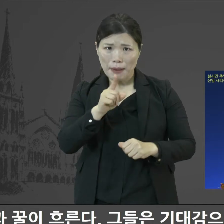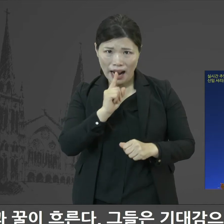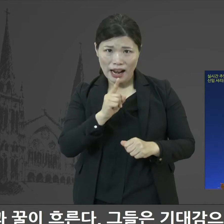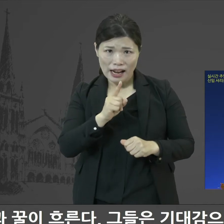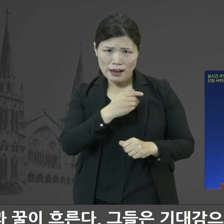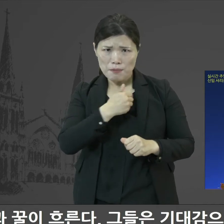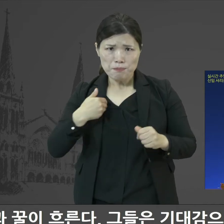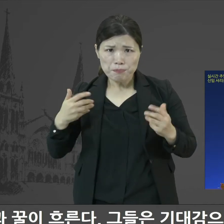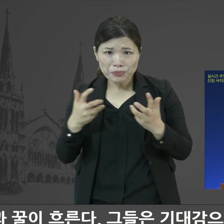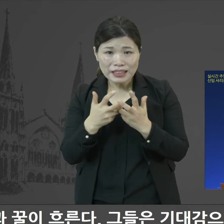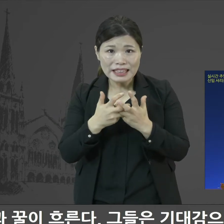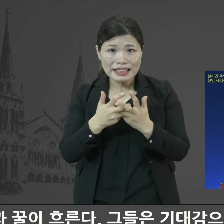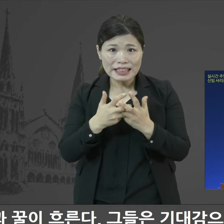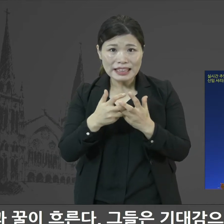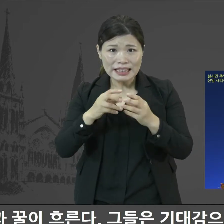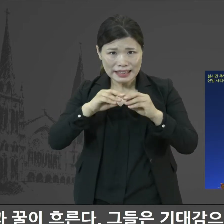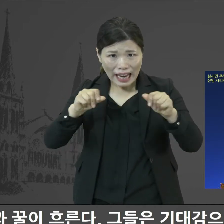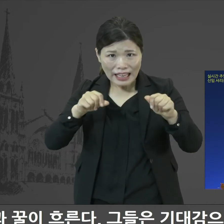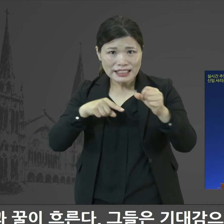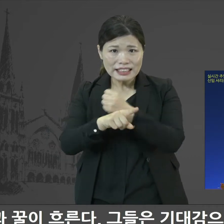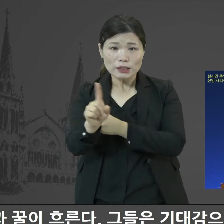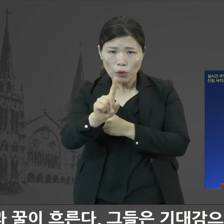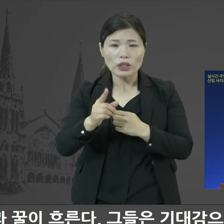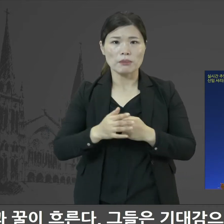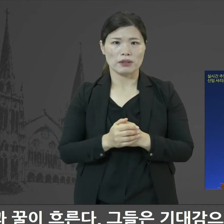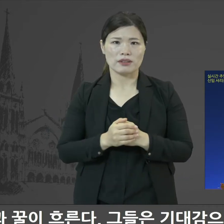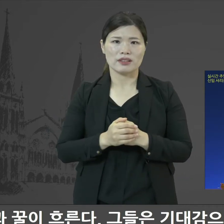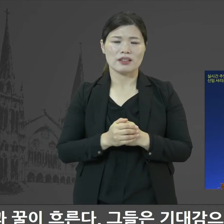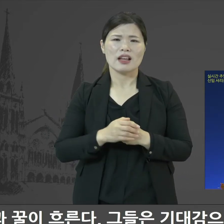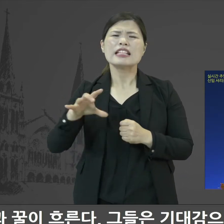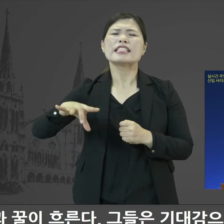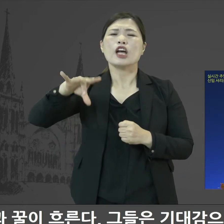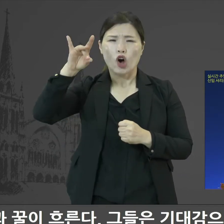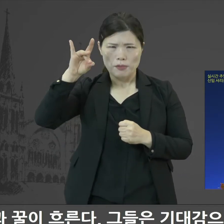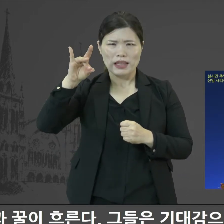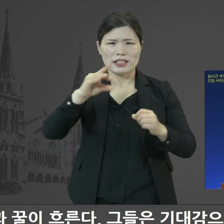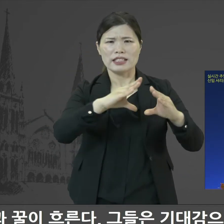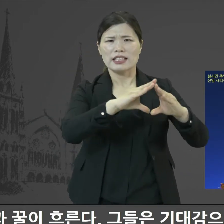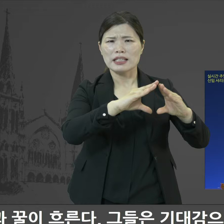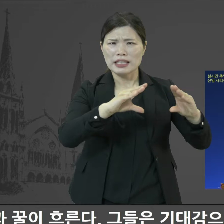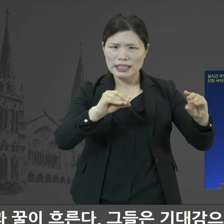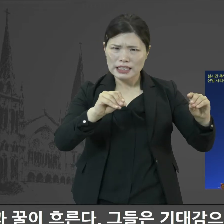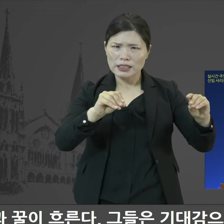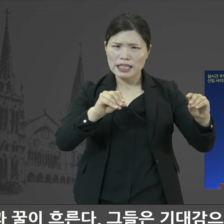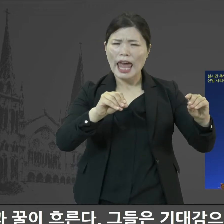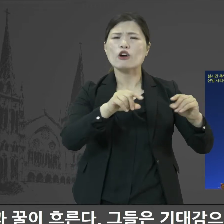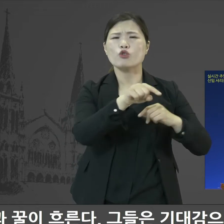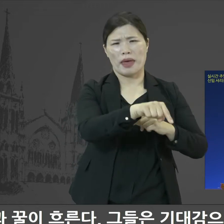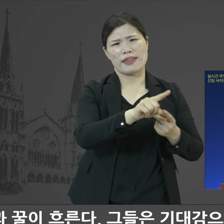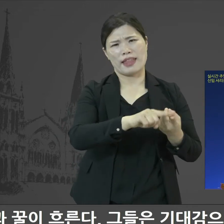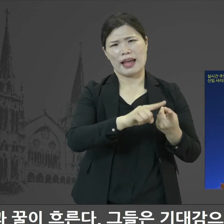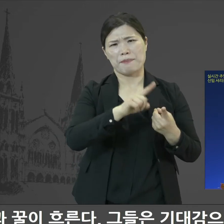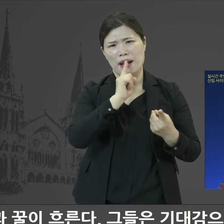표현법입니다. 광야에서 다단과 아비람이 모세를 대항하죠. 그의